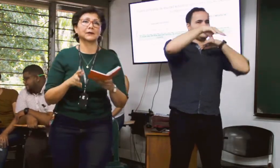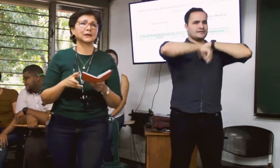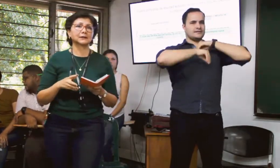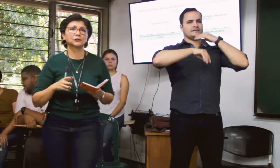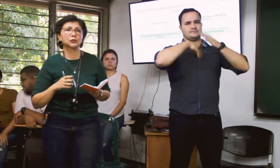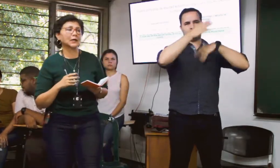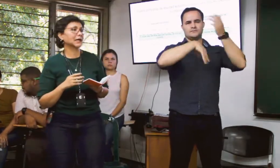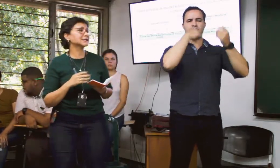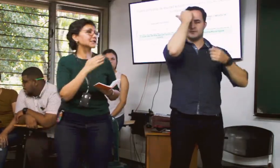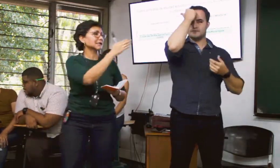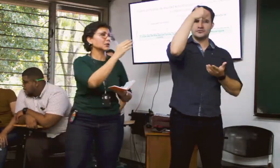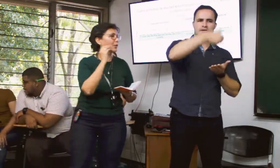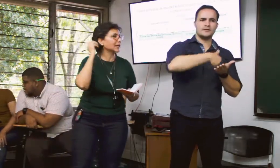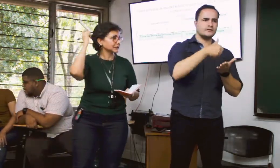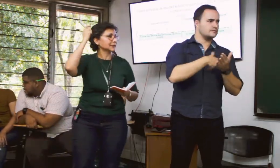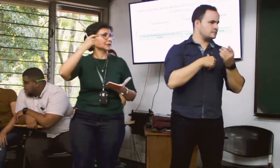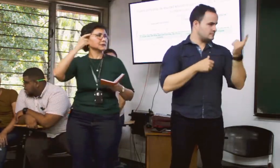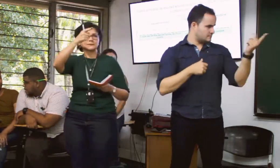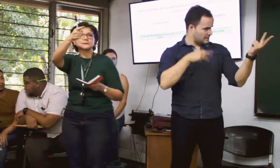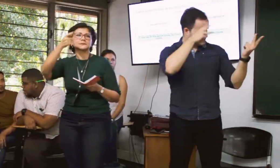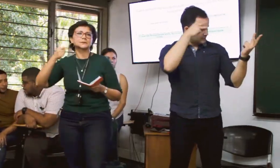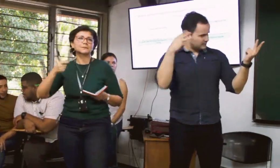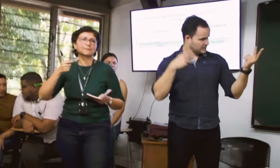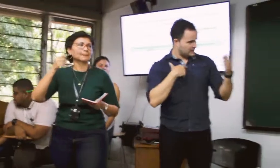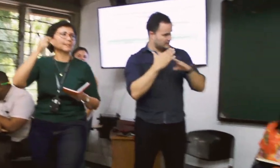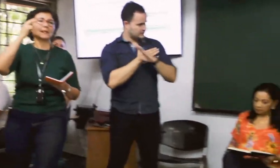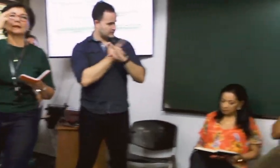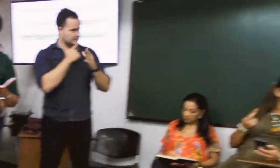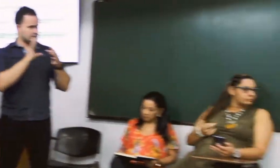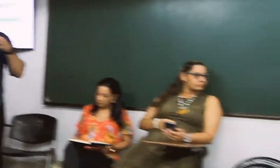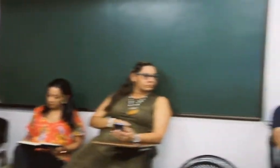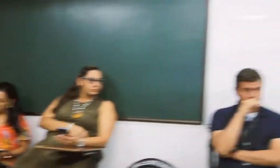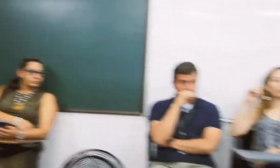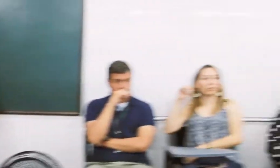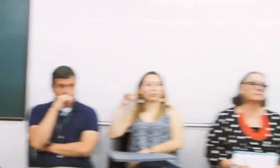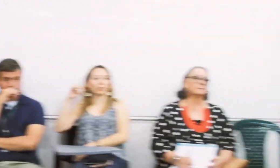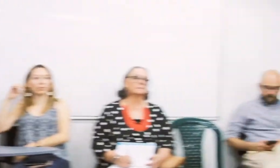profe, sugerencias y luego Marta. Sería